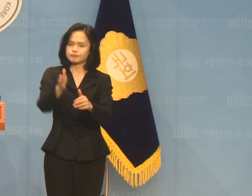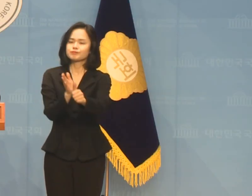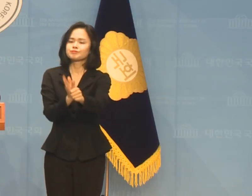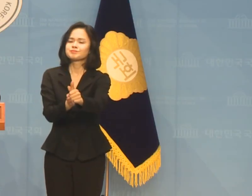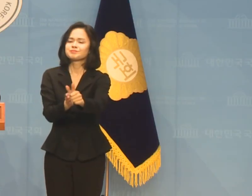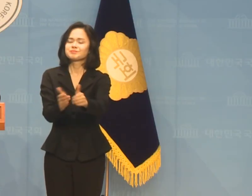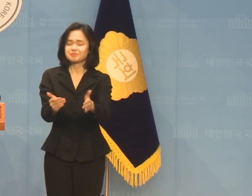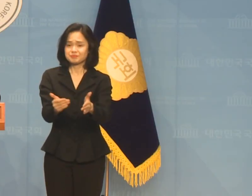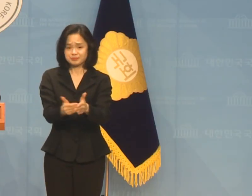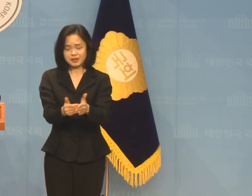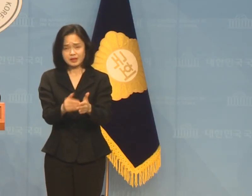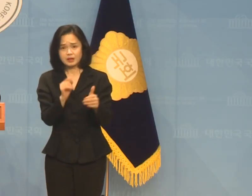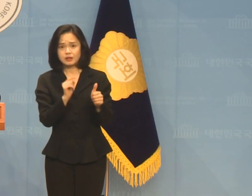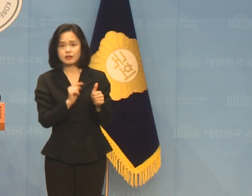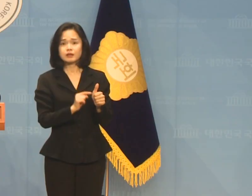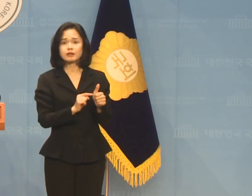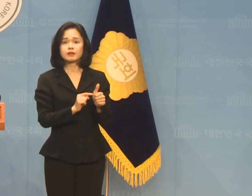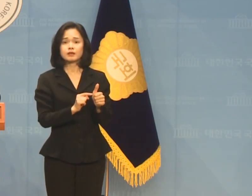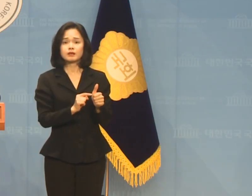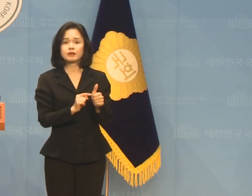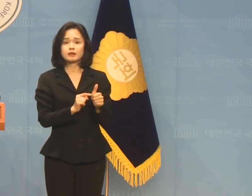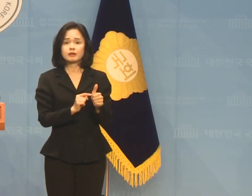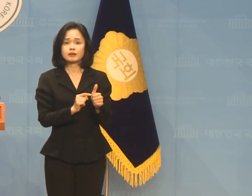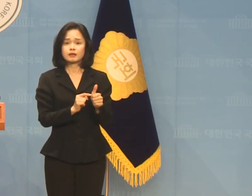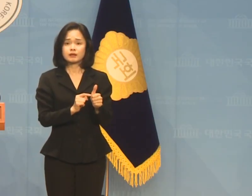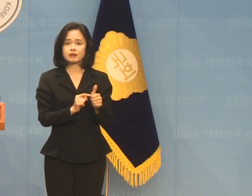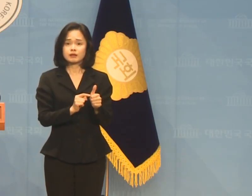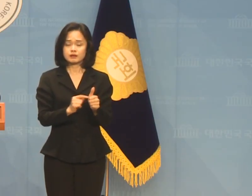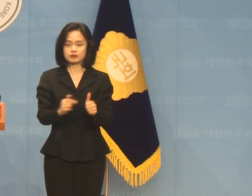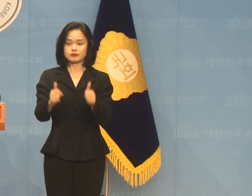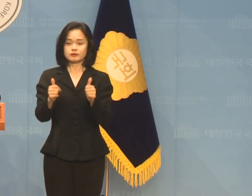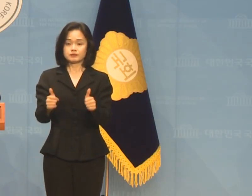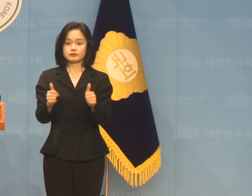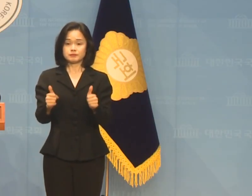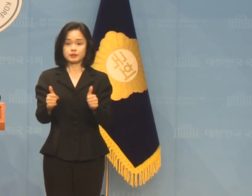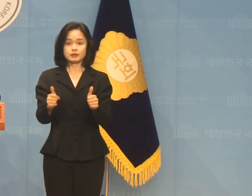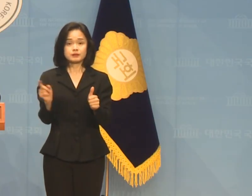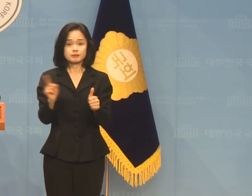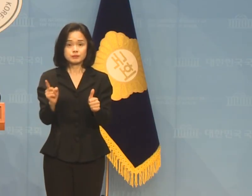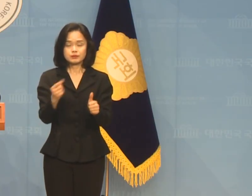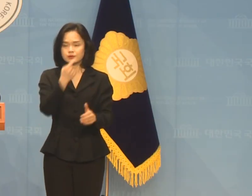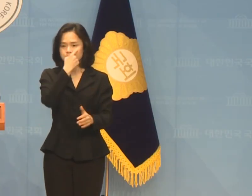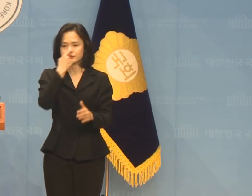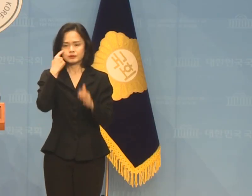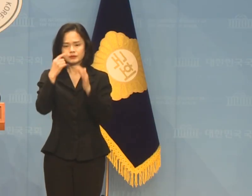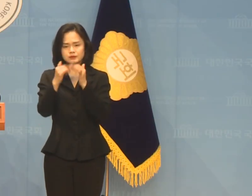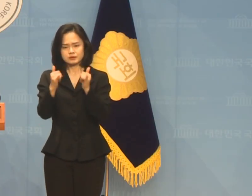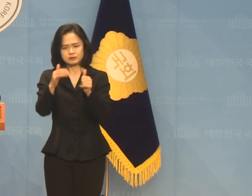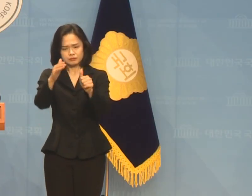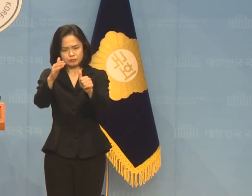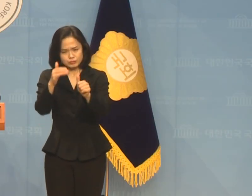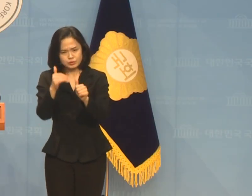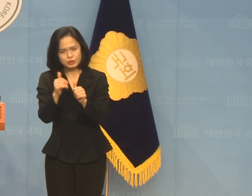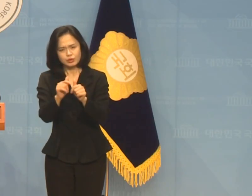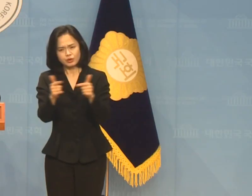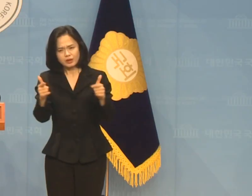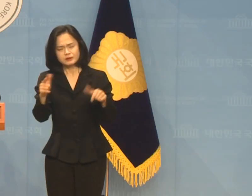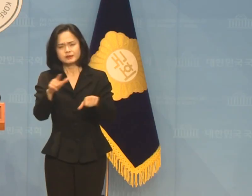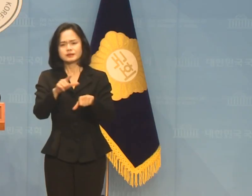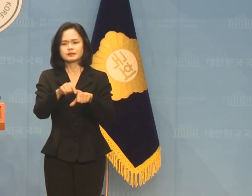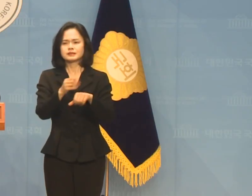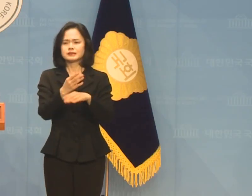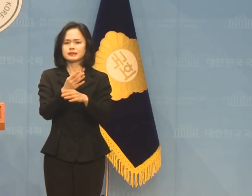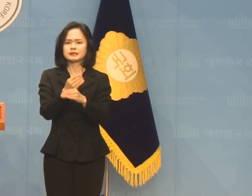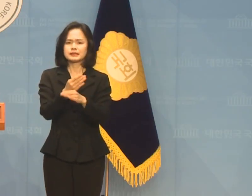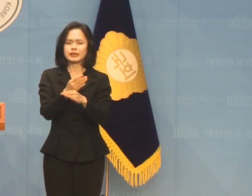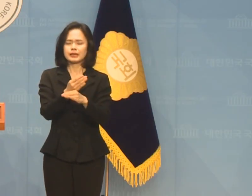증인을 출석시켜야 하는 등 재판 기일이 늦어질 염려가 있다는 정말 말도 안 되는 그런